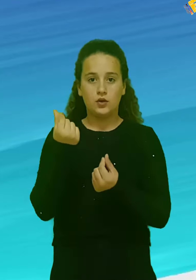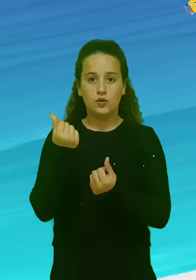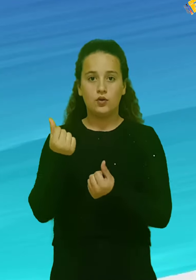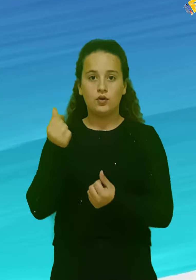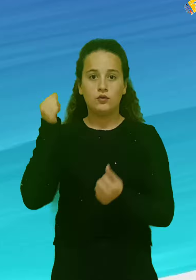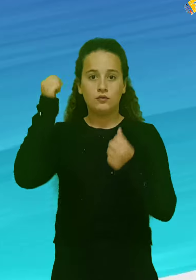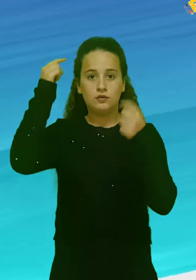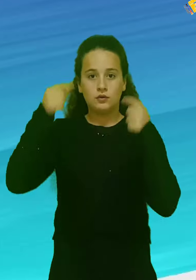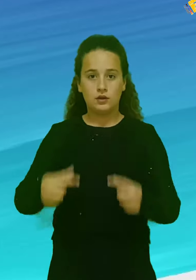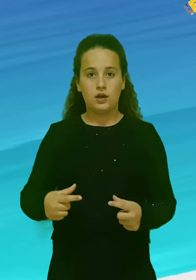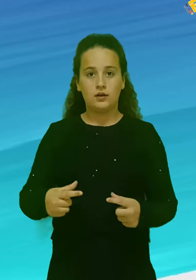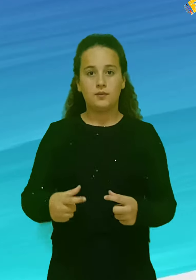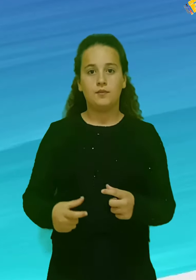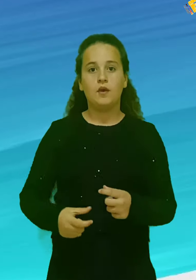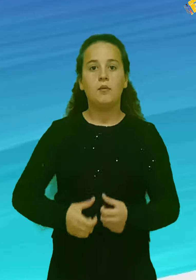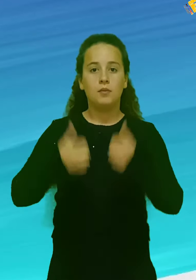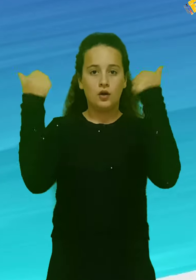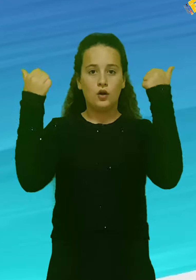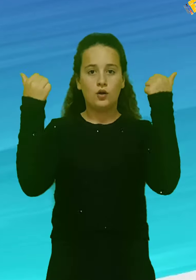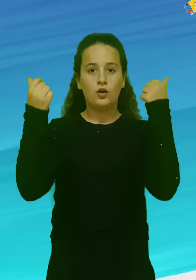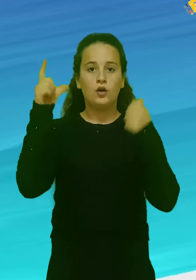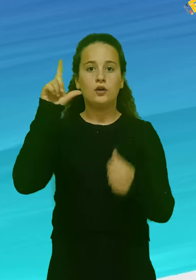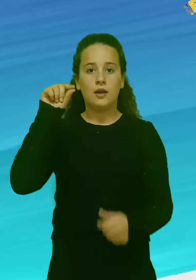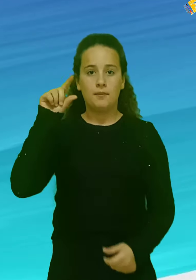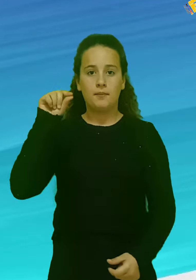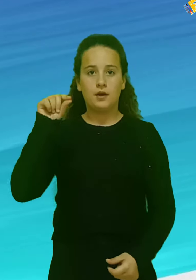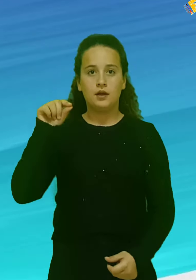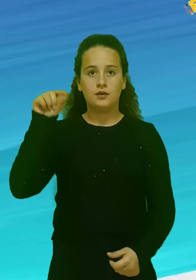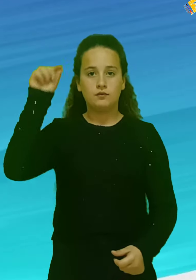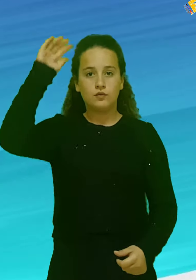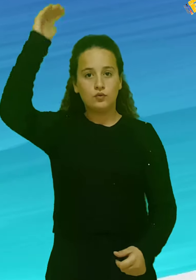melhor o dinheiro e planear o futuro com segurança e confiança.